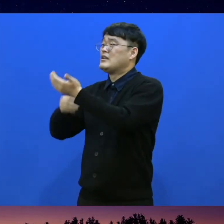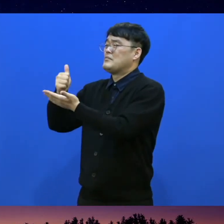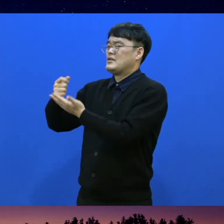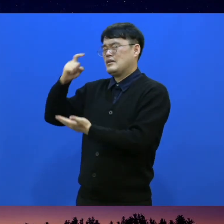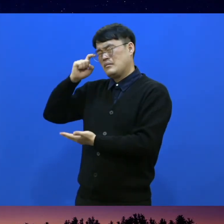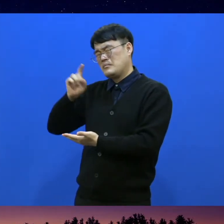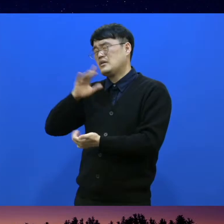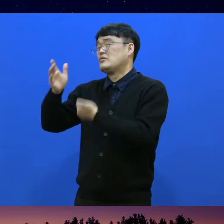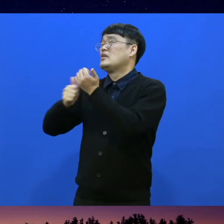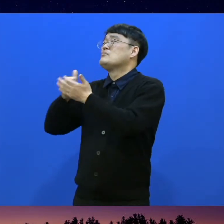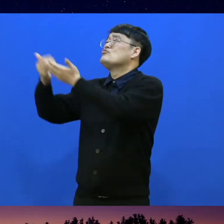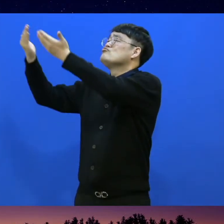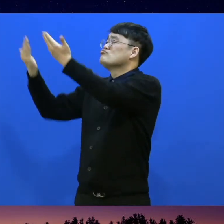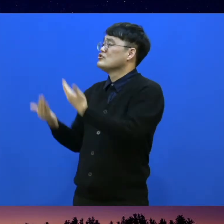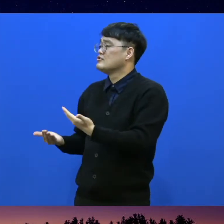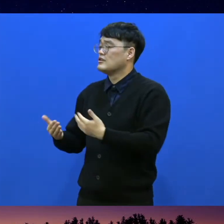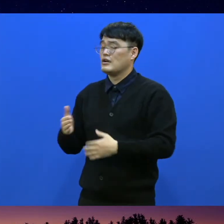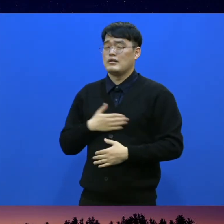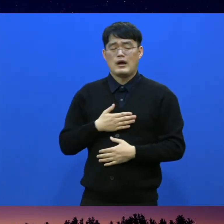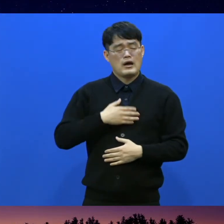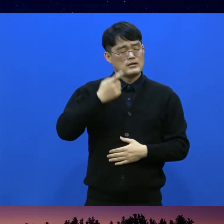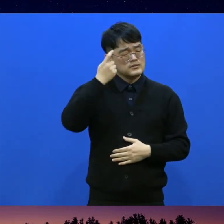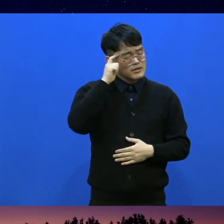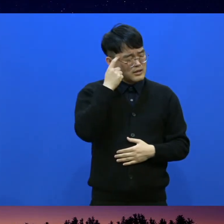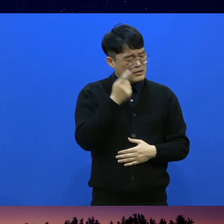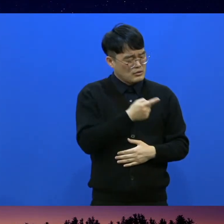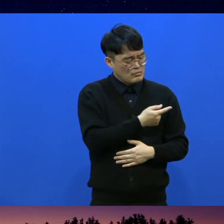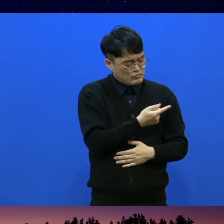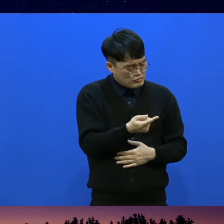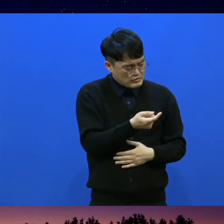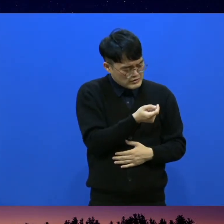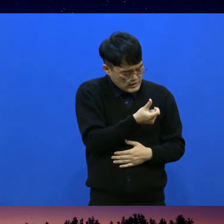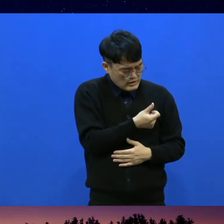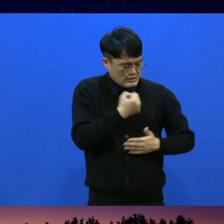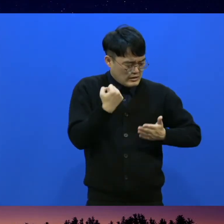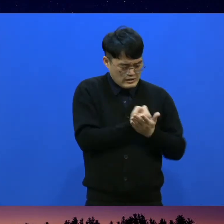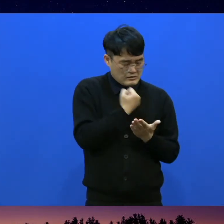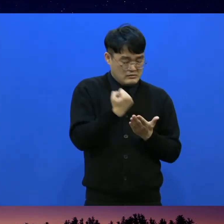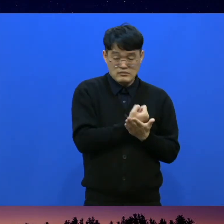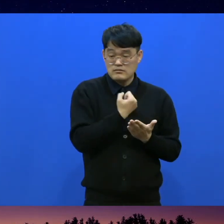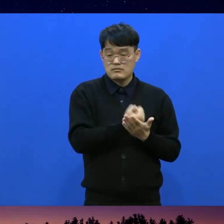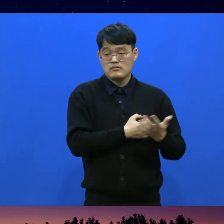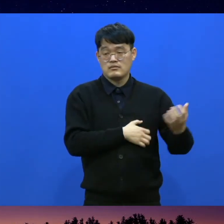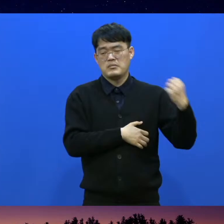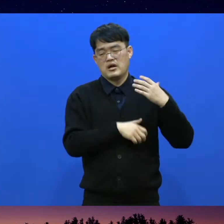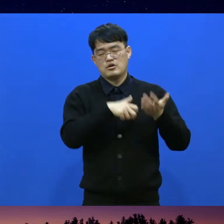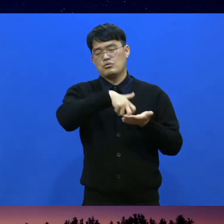생각만 해도 주셨는데 내 생각이 너무 작았다는 거예요.